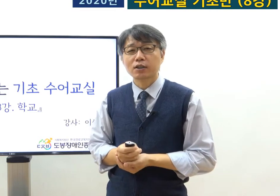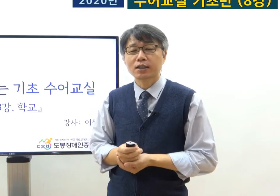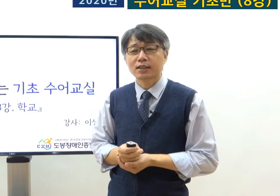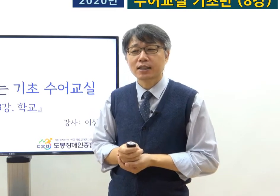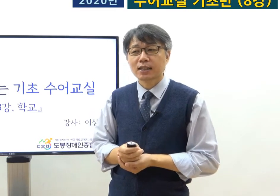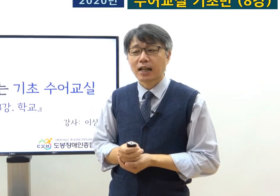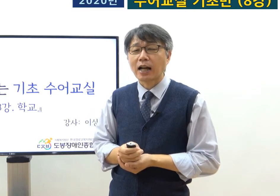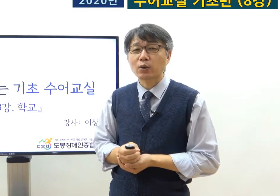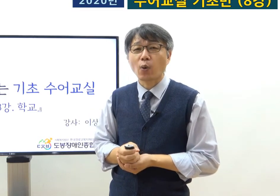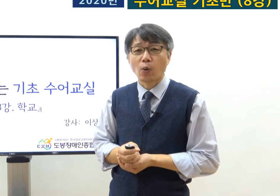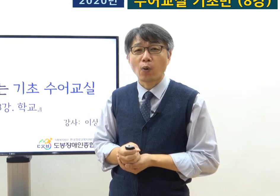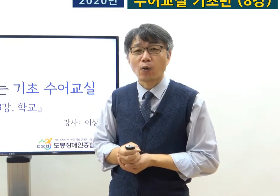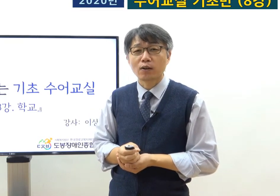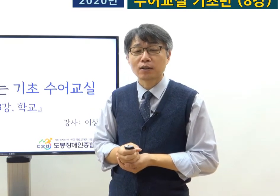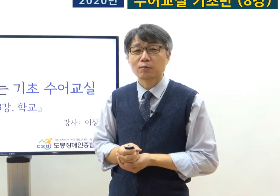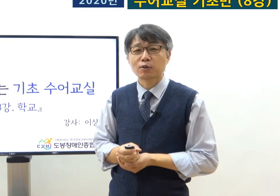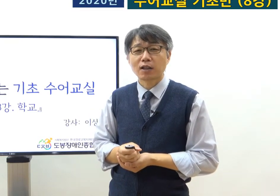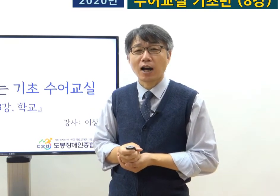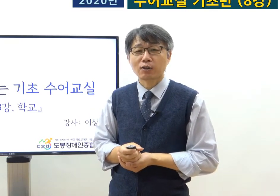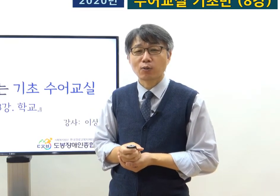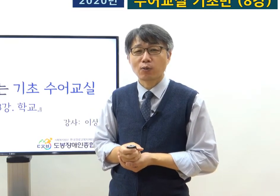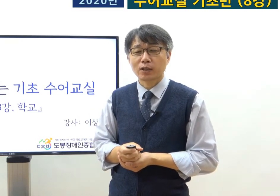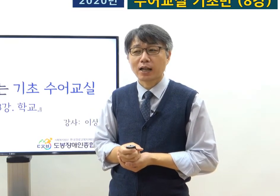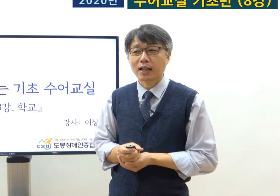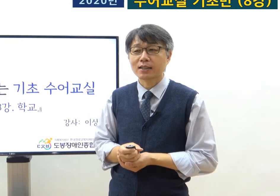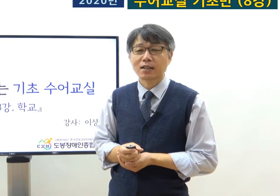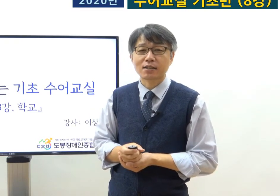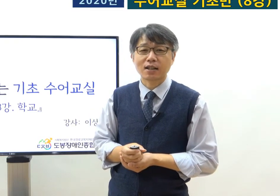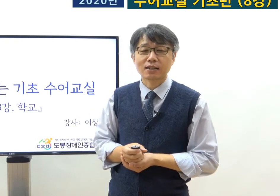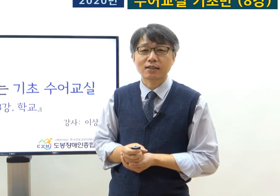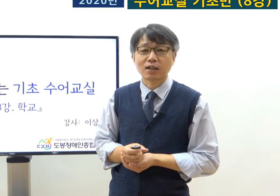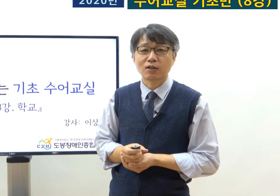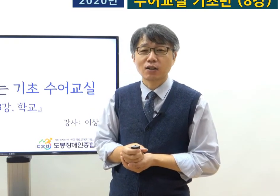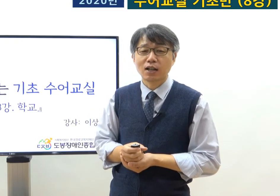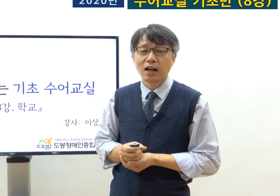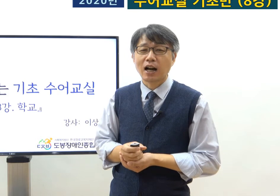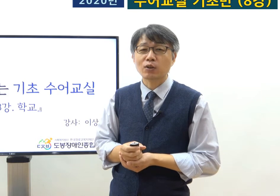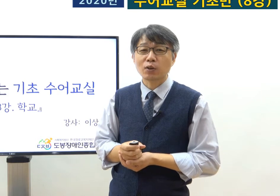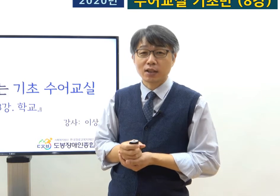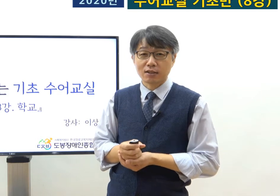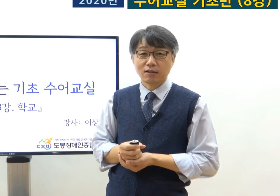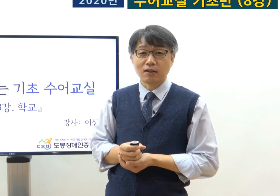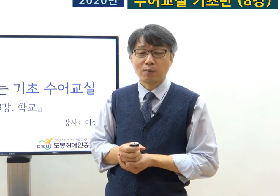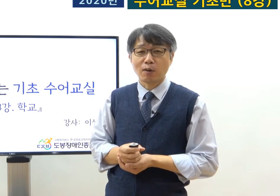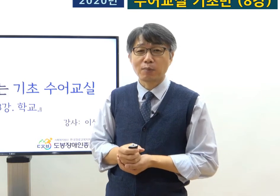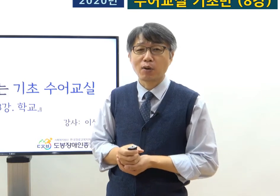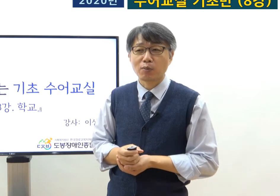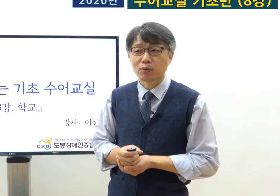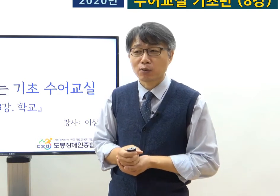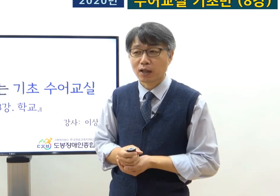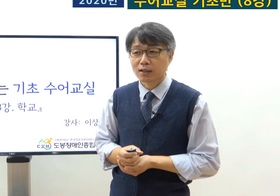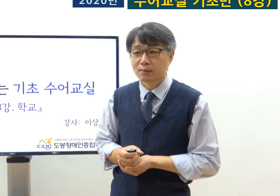수어는 여러분들 다 학교 다 다니셨을 것 같은데요. 학교에 대해서 한번 배워보도록